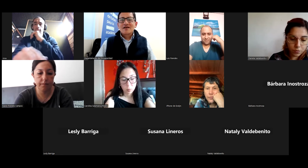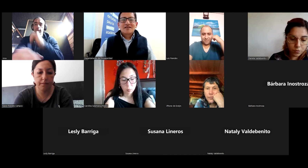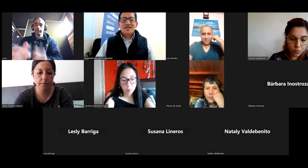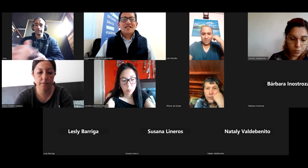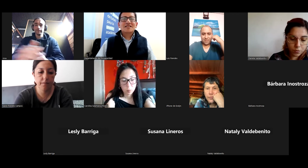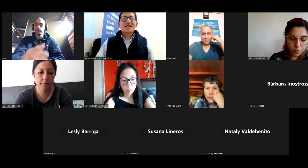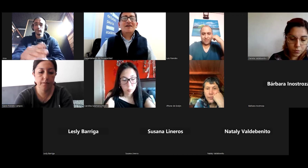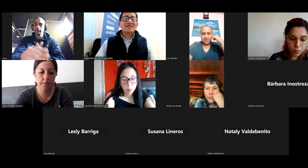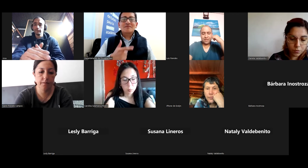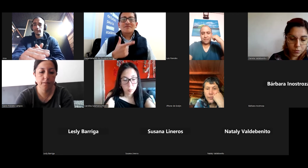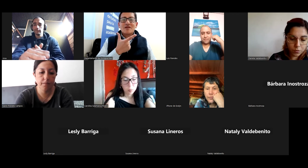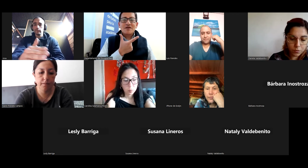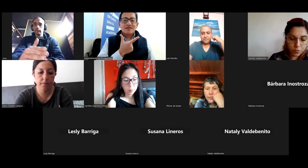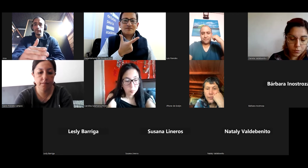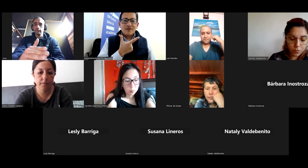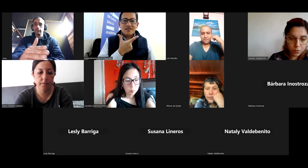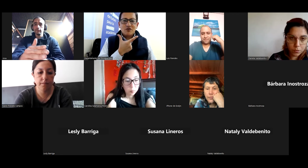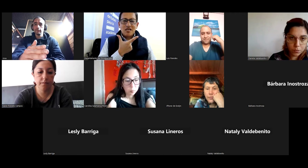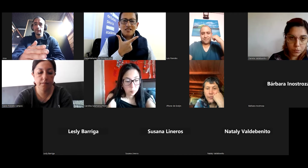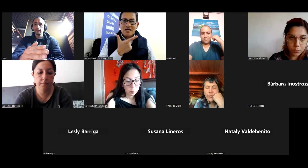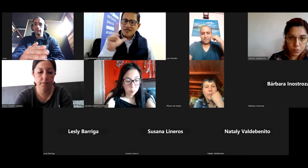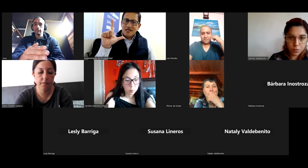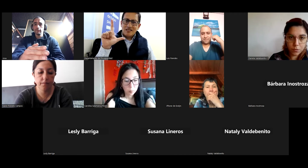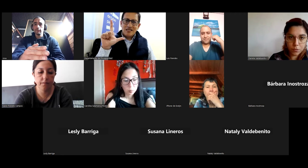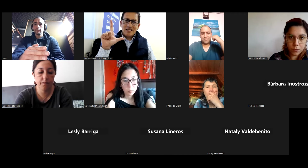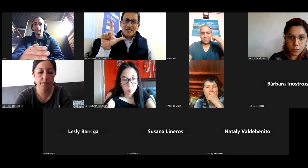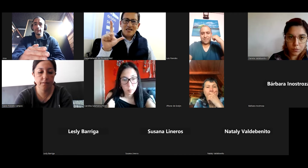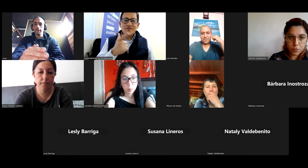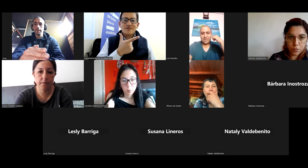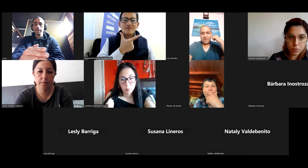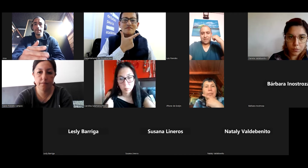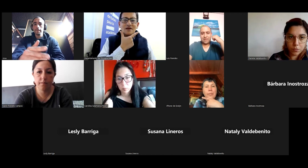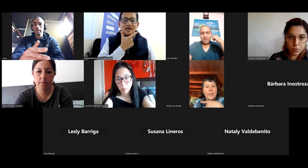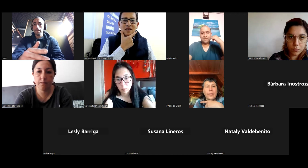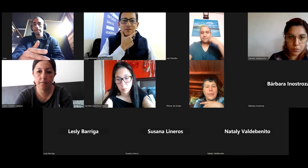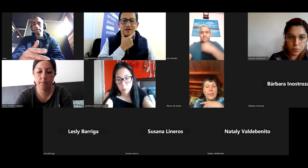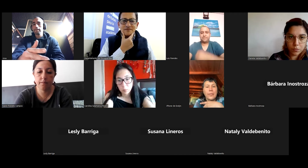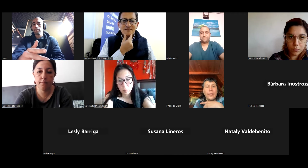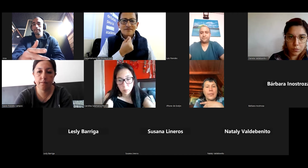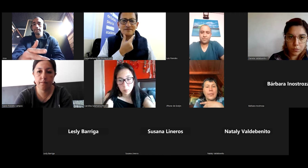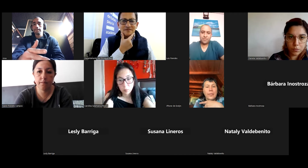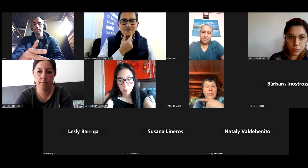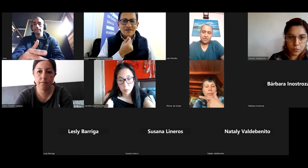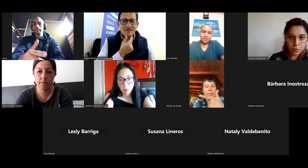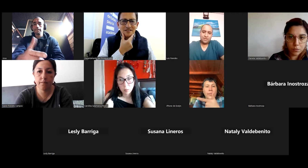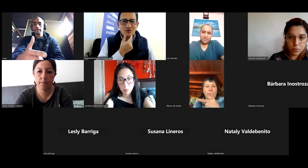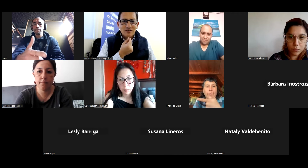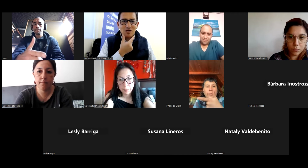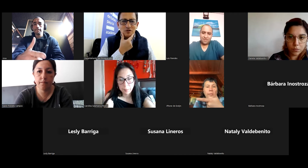Si quieren decir que es fácil, fíjense, lo hacen con la letra L, aquí en la pera, y se soban con la